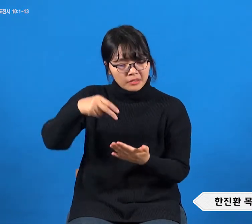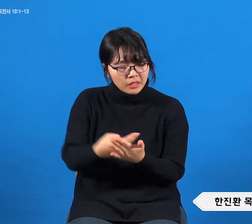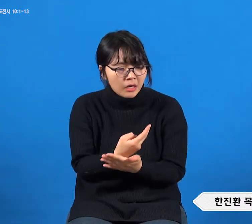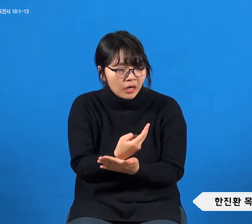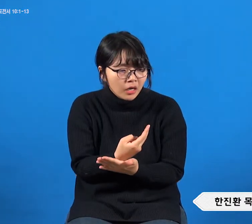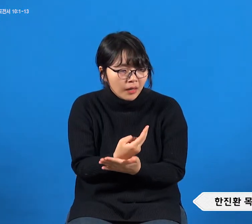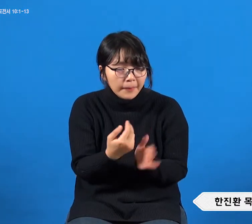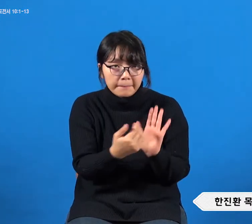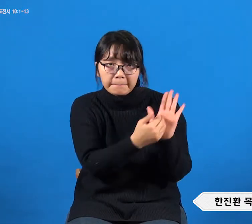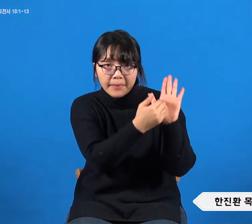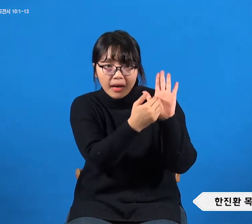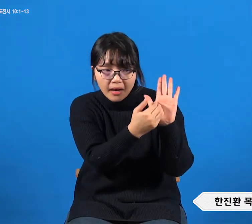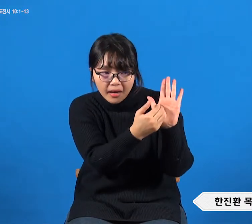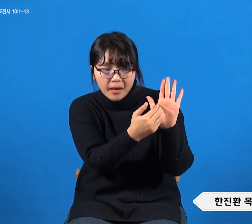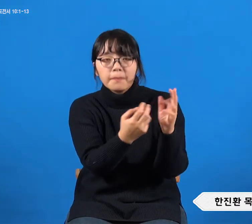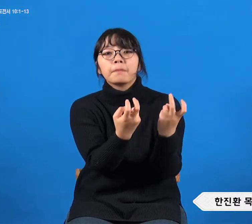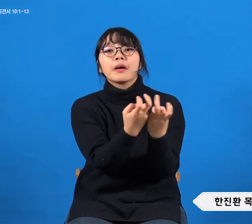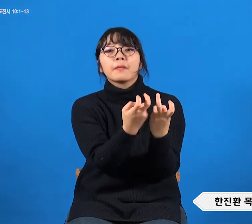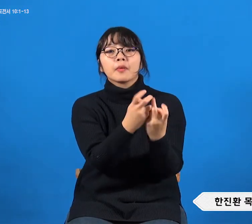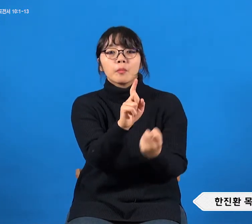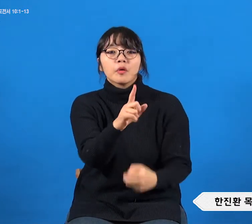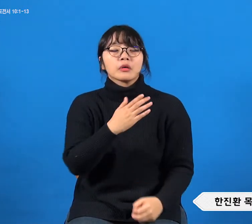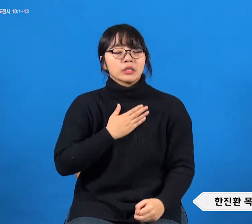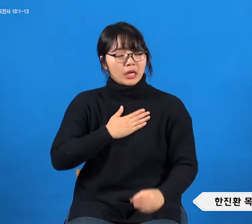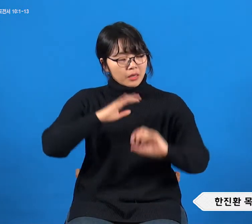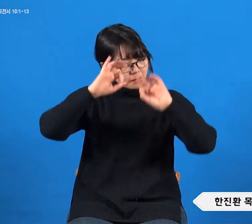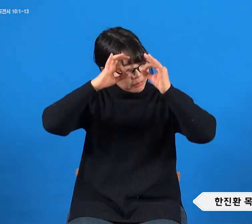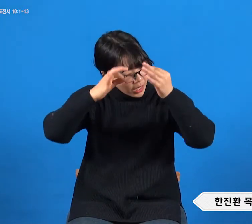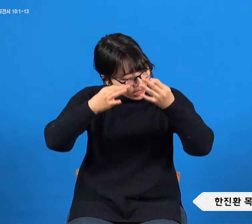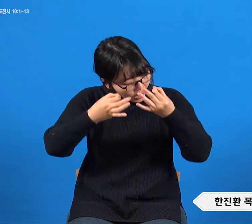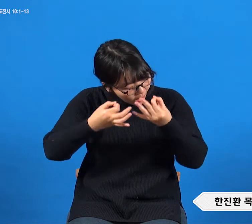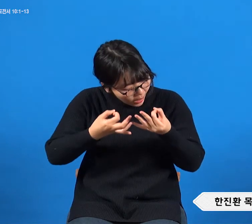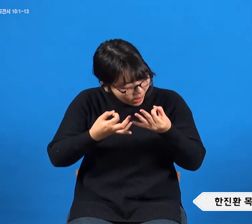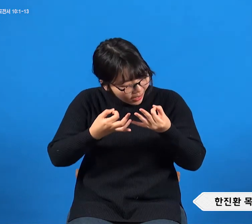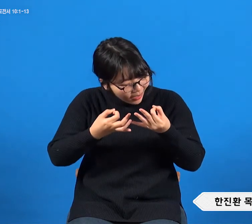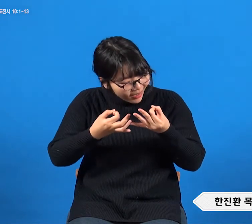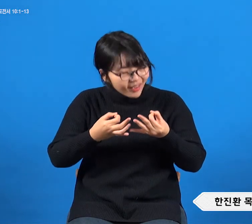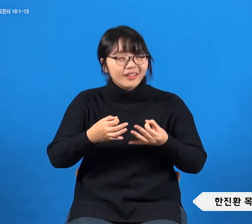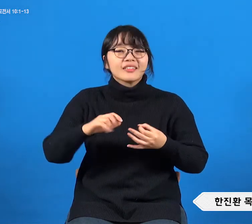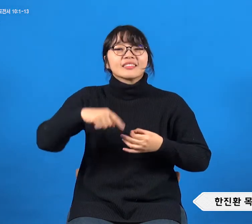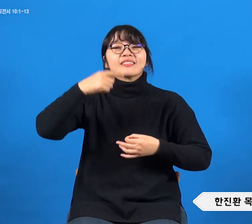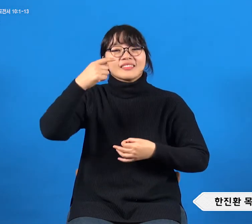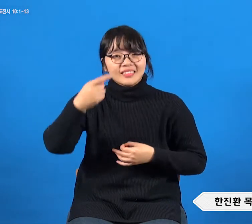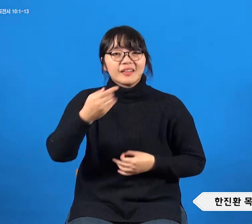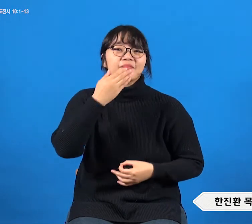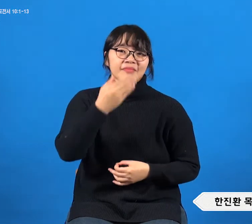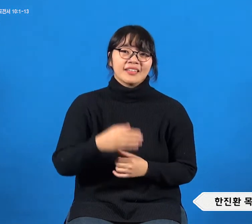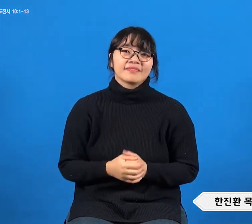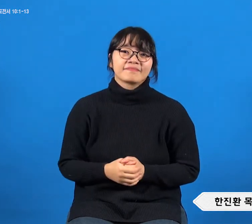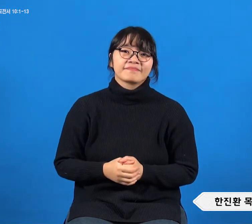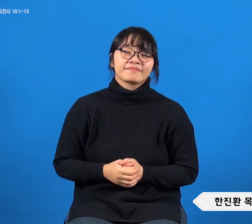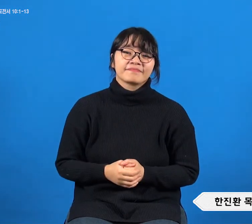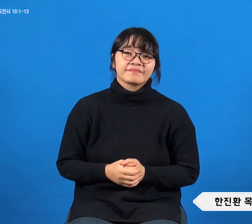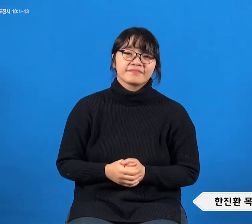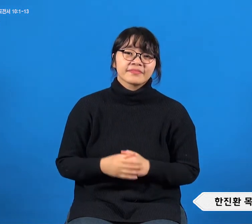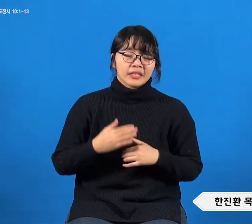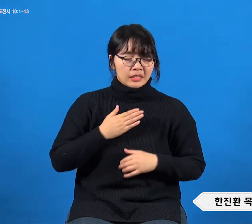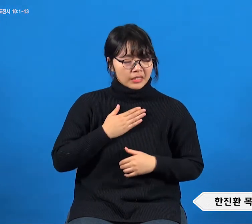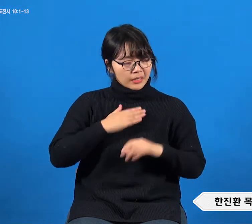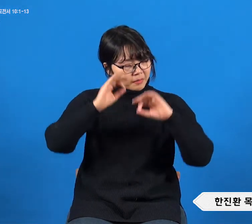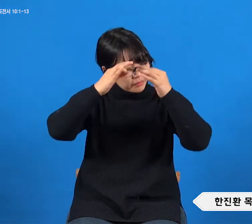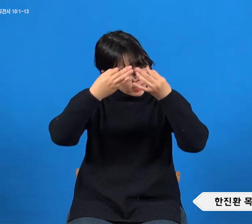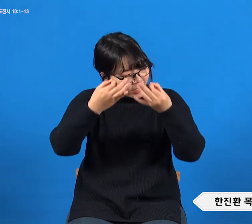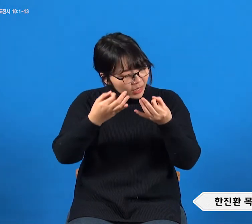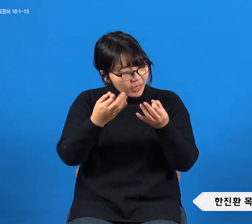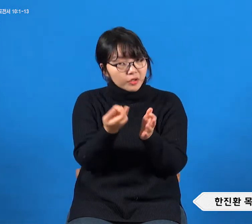넘어지지 않기 위해서는 그것부터 해야 됩니다. 자, 그렇게 나를 살피기 위해서는 성경을